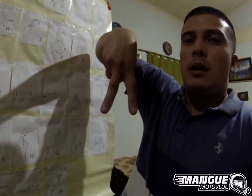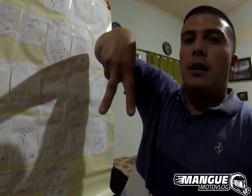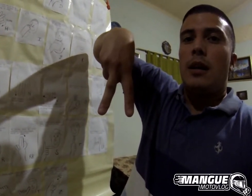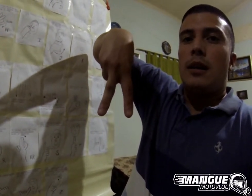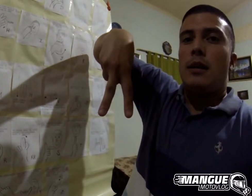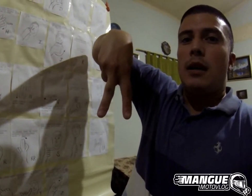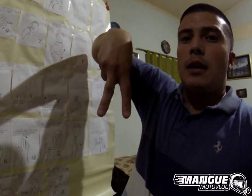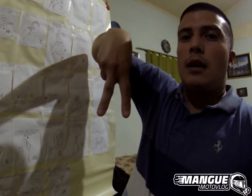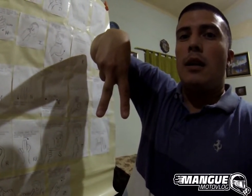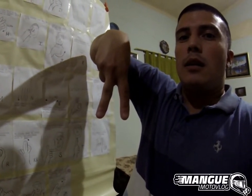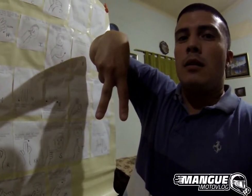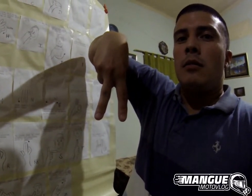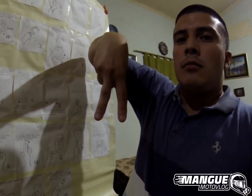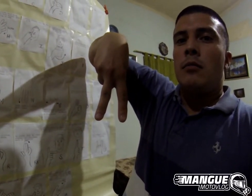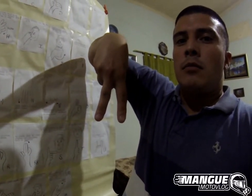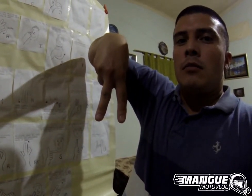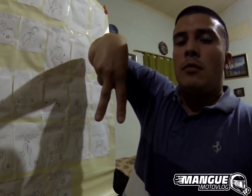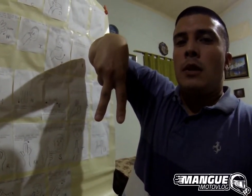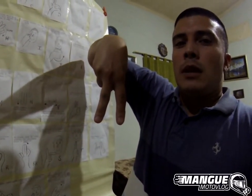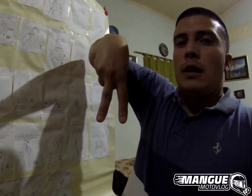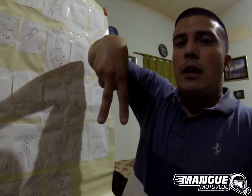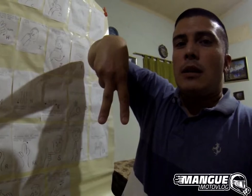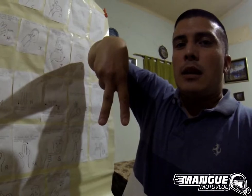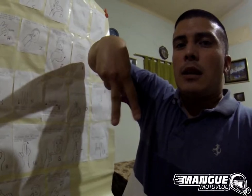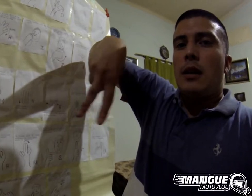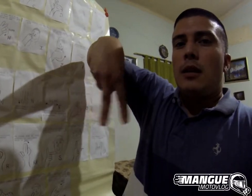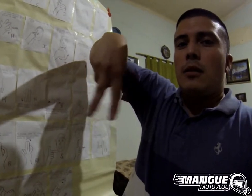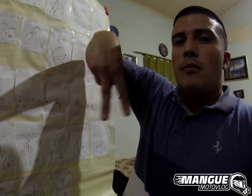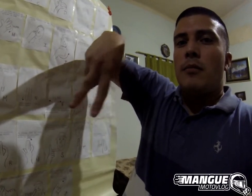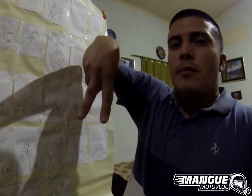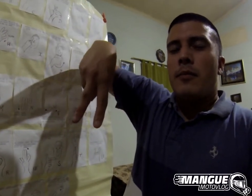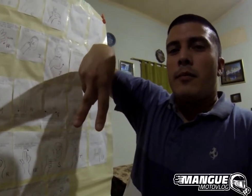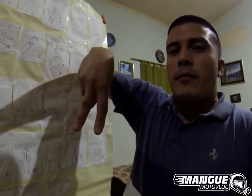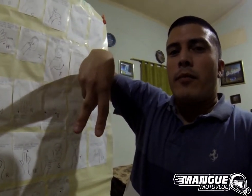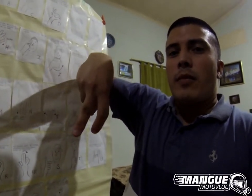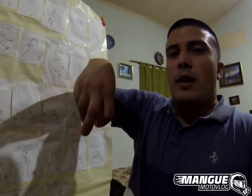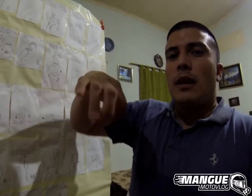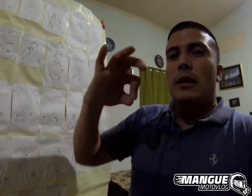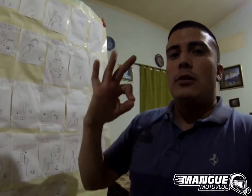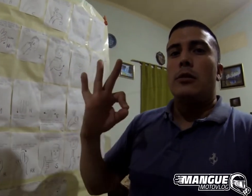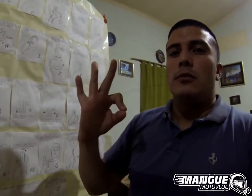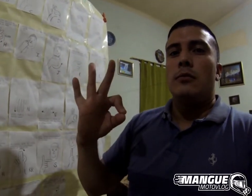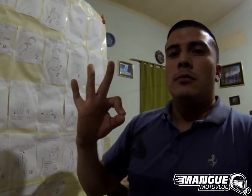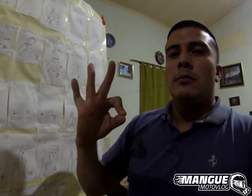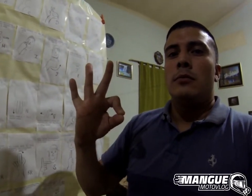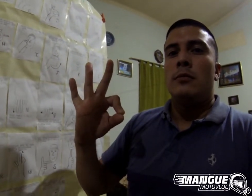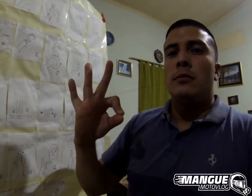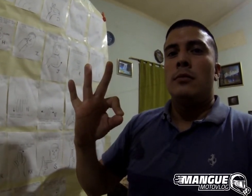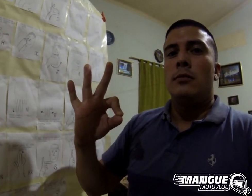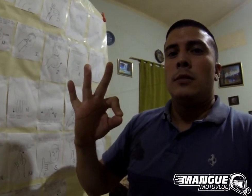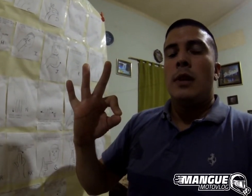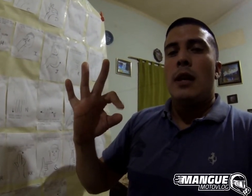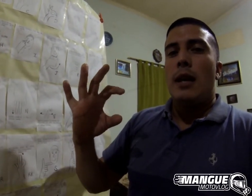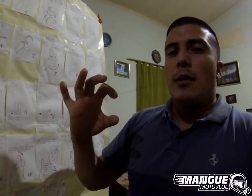La letra N. La letra Ñ. La O. La